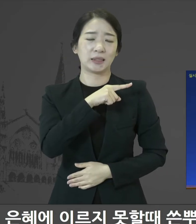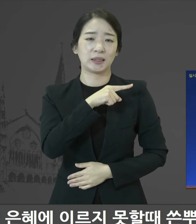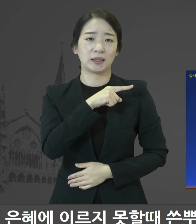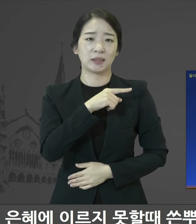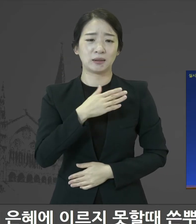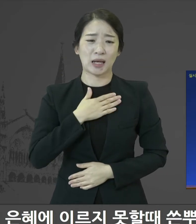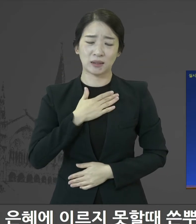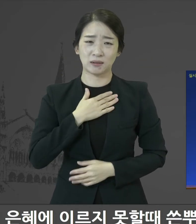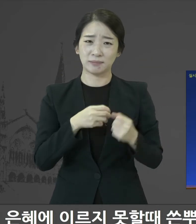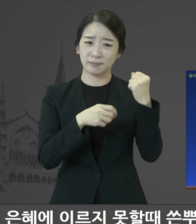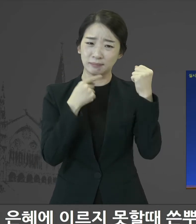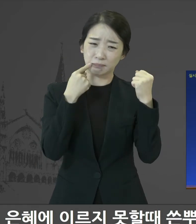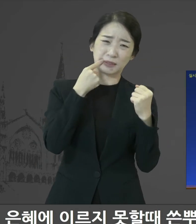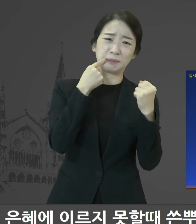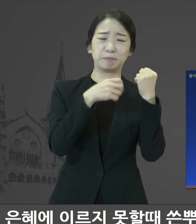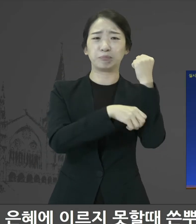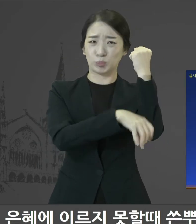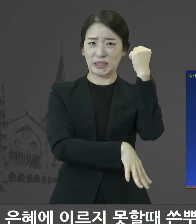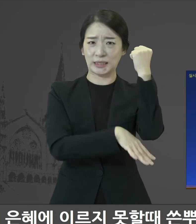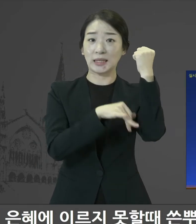몰라도 쓴뿌리는 있지 않습니까?